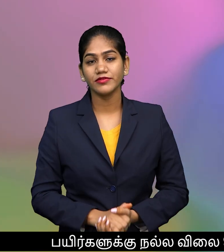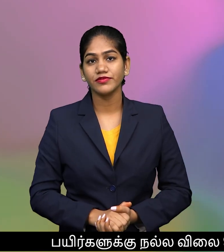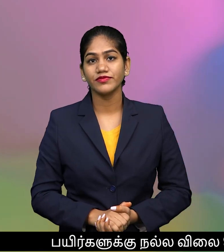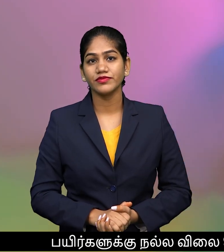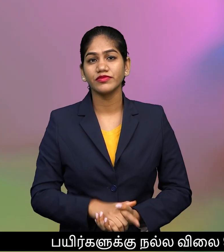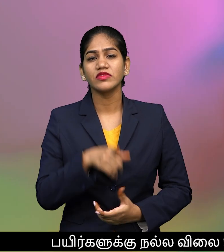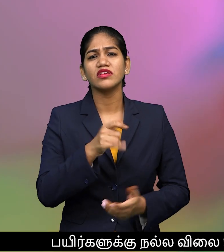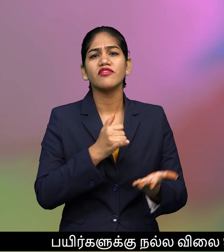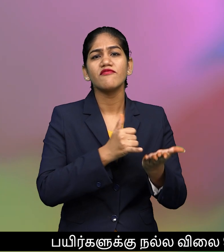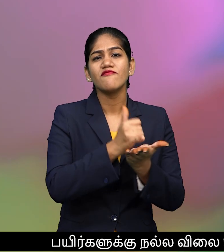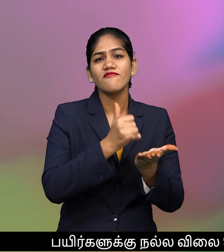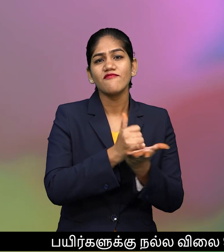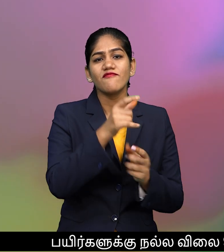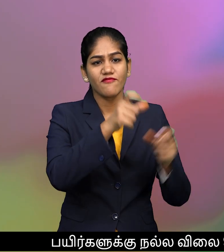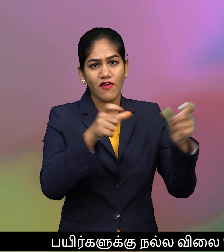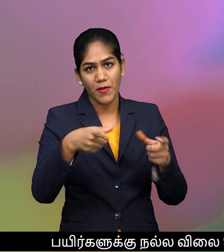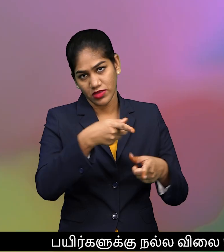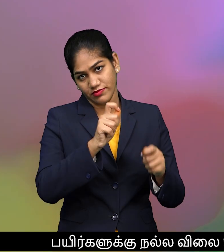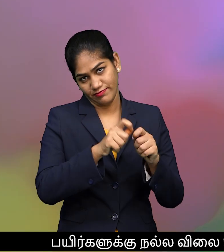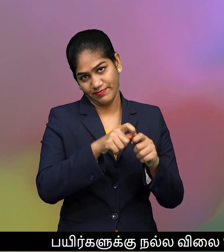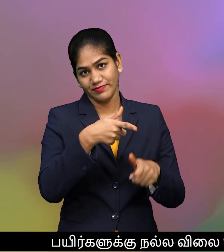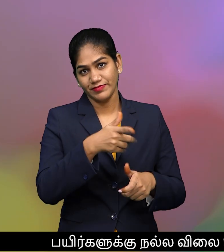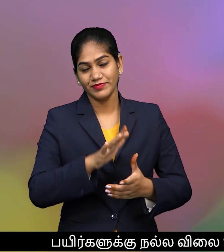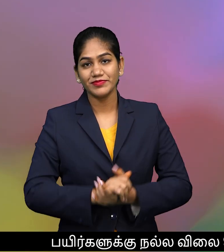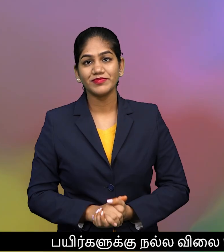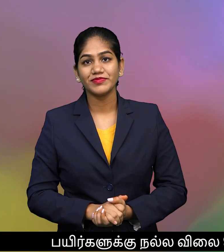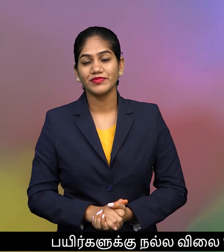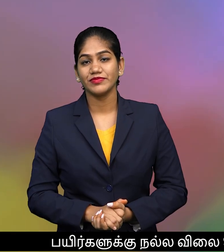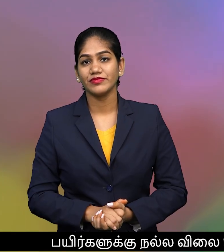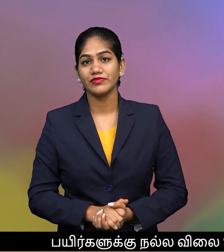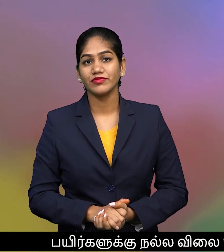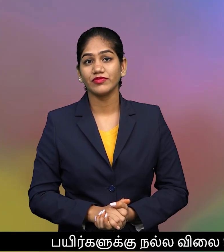பயிர்களுக்கு நல்ல விலை கிடைப்பதே அவர்களின் வளர்ச்சி இலக்கு.